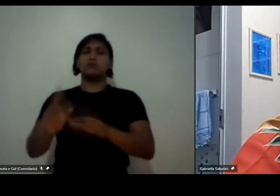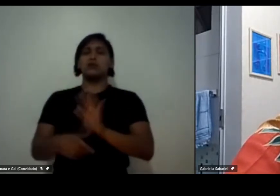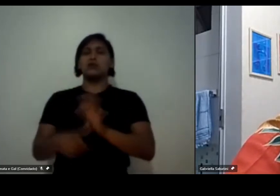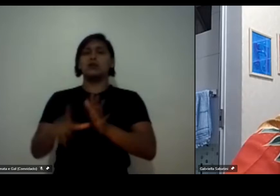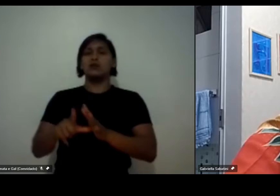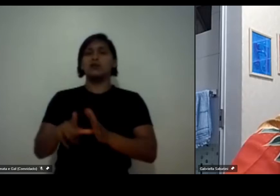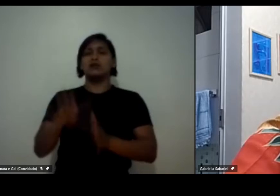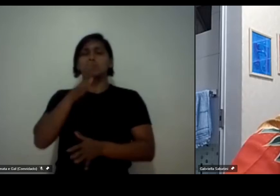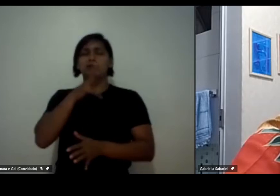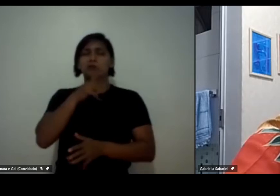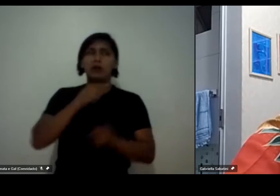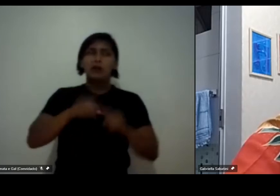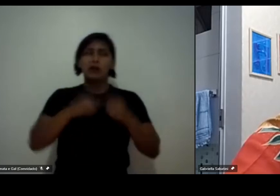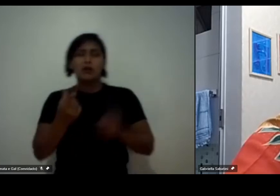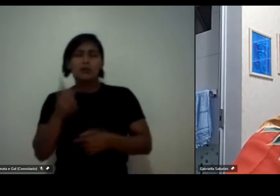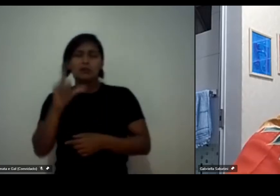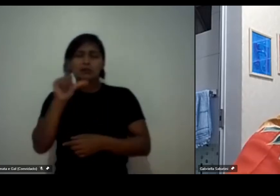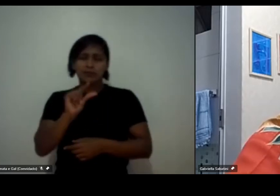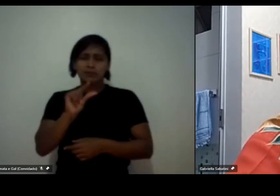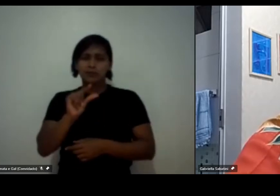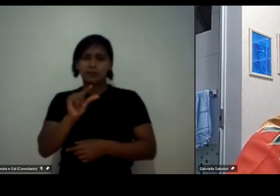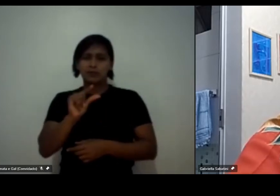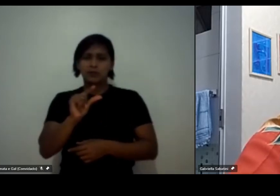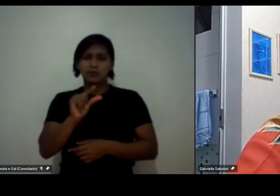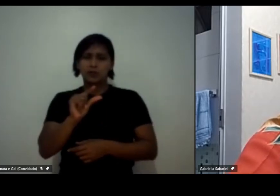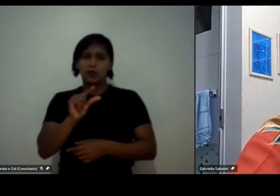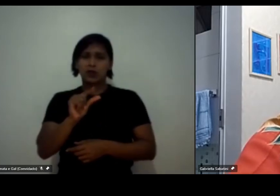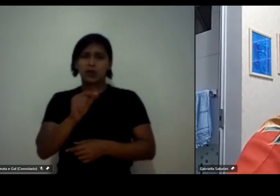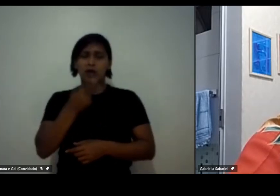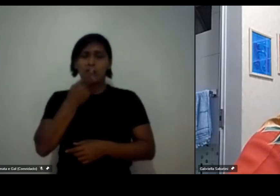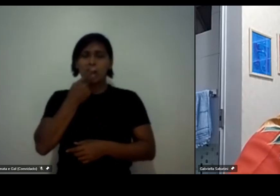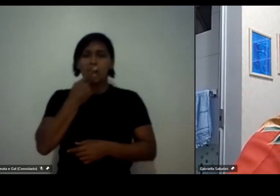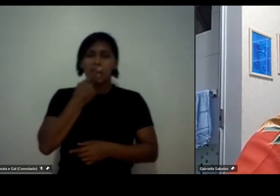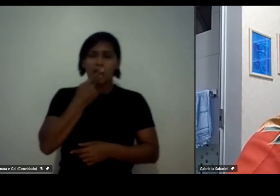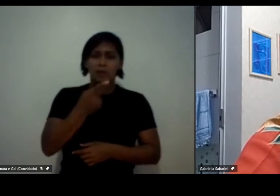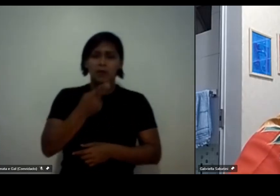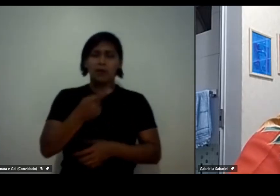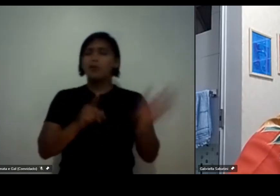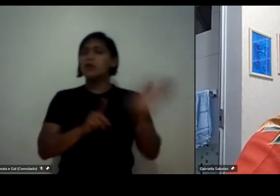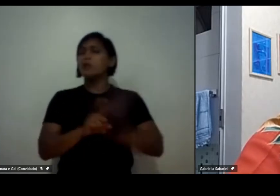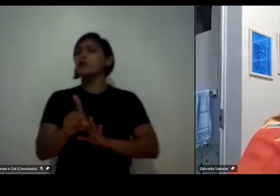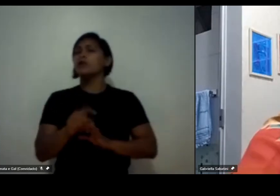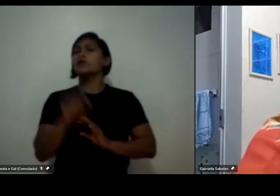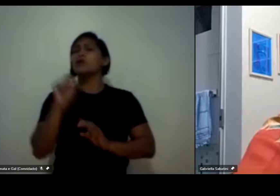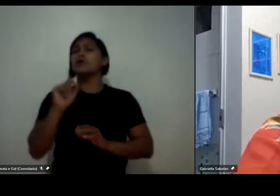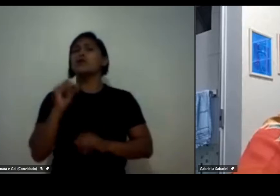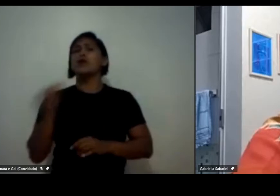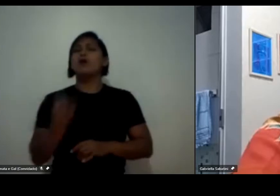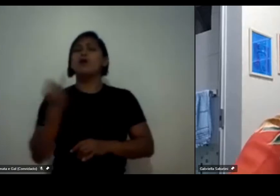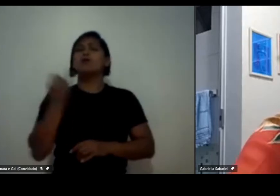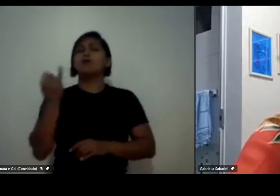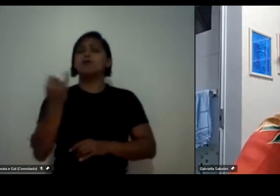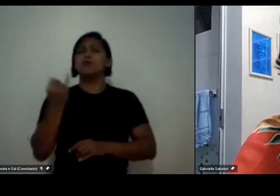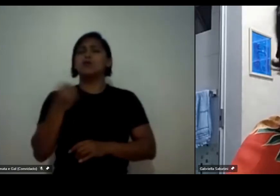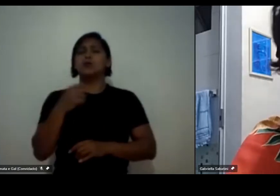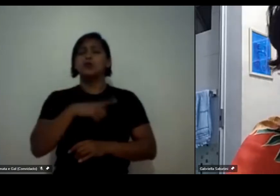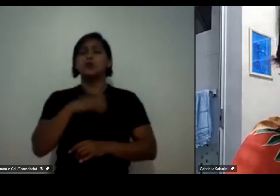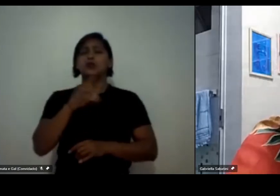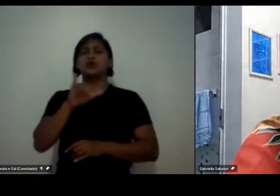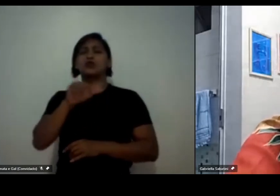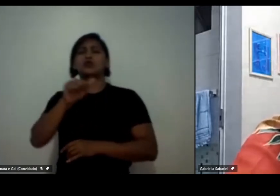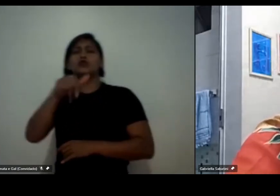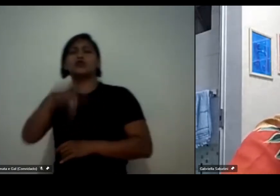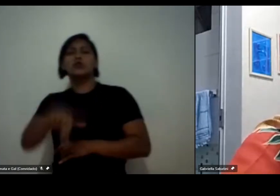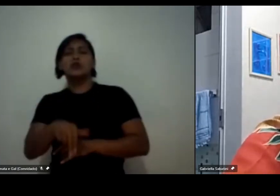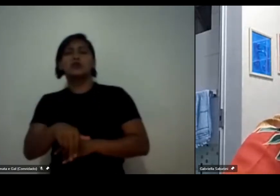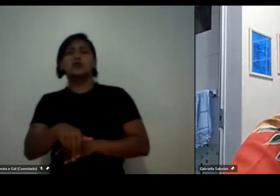mais um pouco, pulou da minha boca a pergunta: qual a importância? E, formidavelmente, Diana disse que odeia que lhe faça